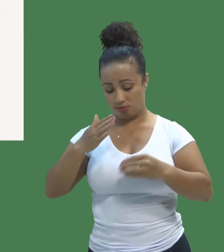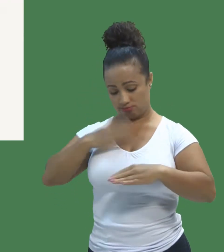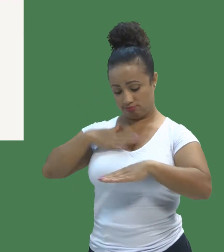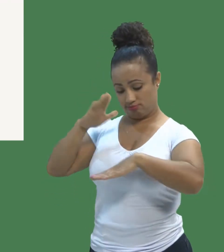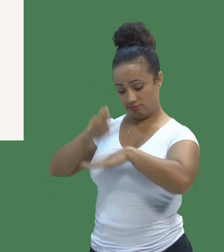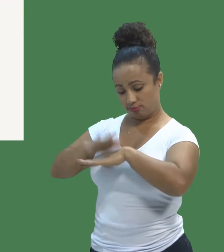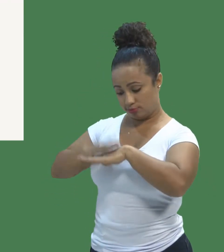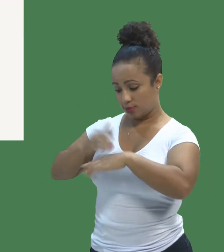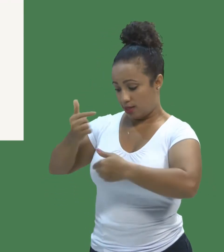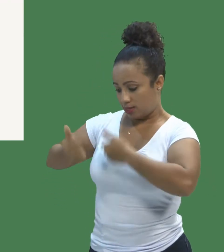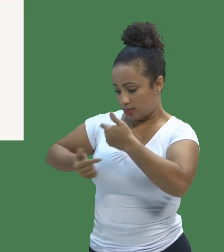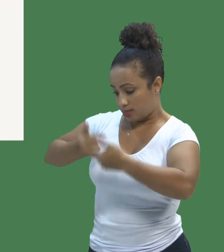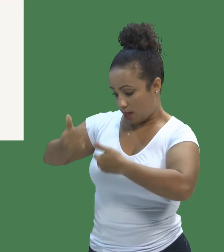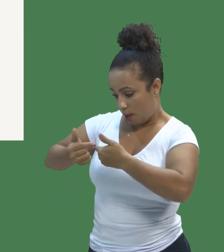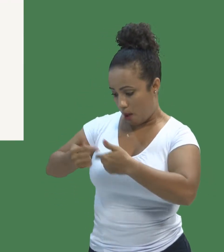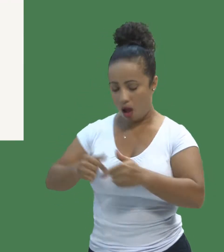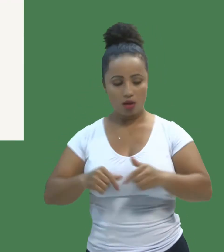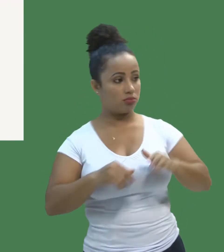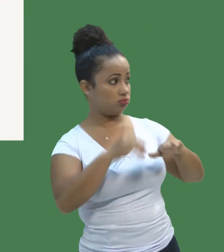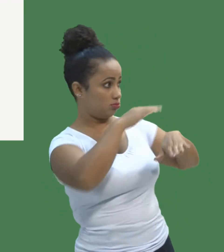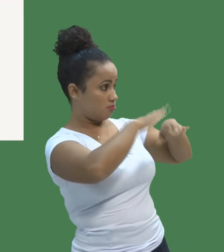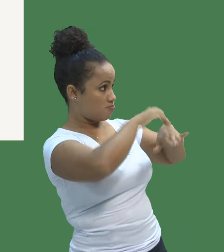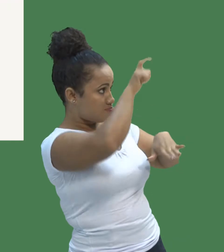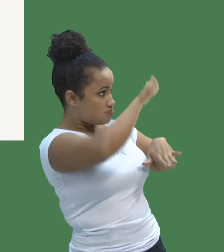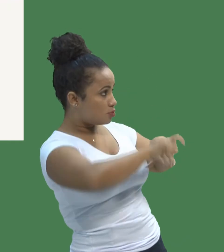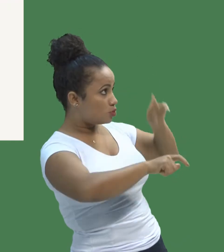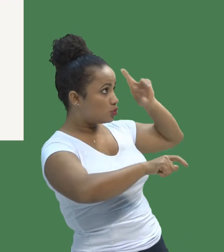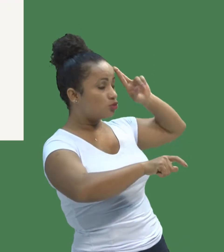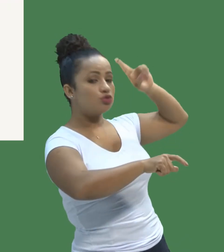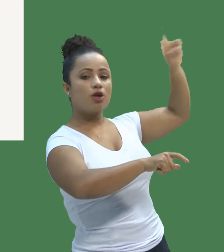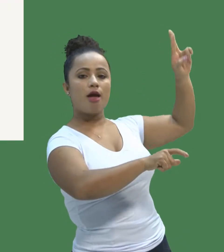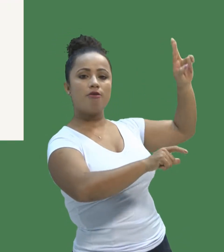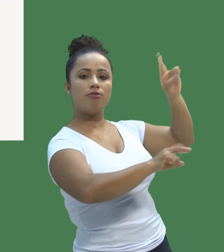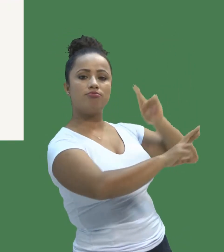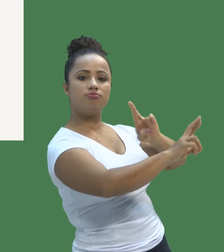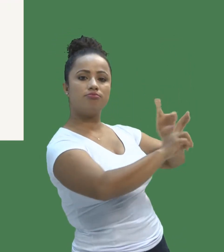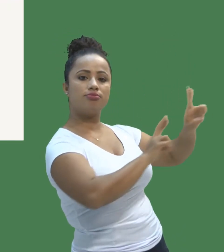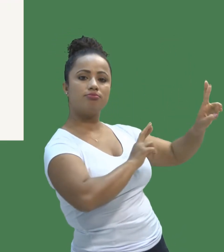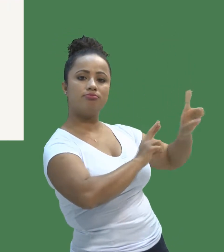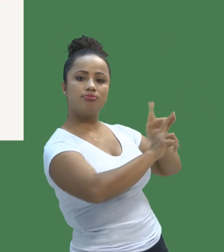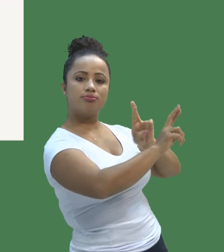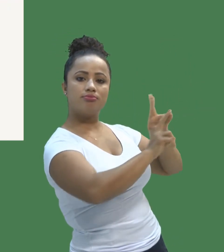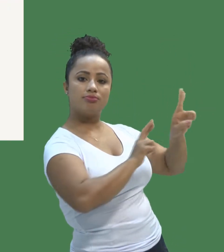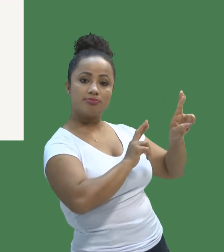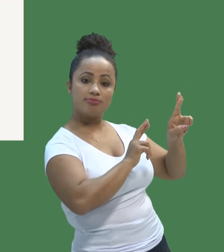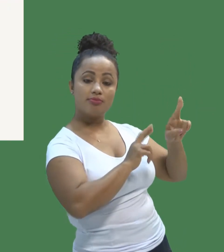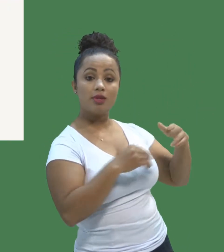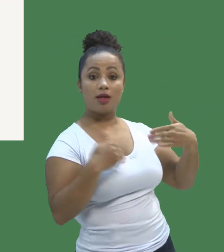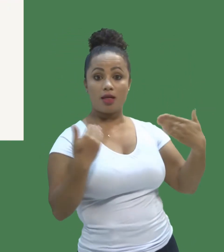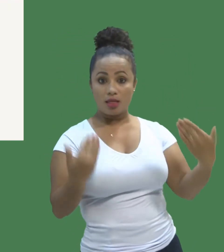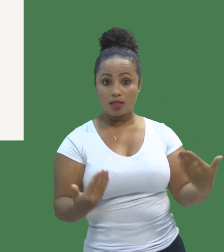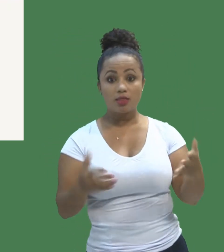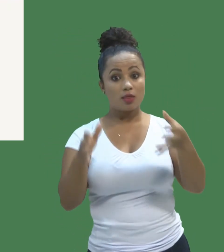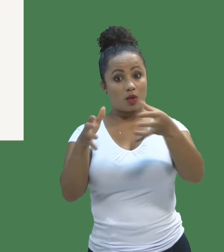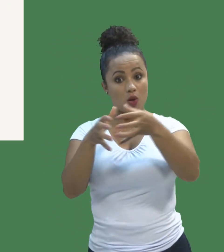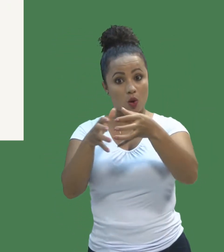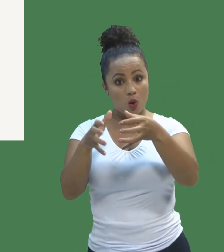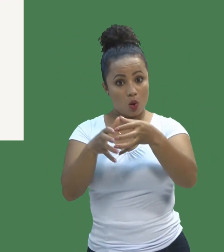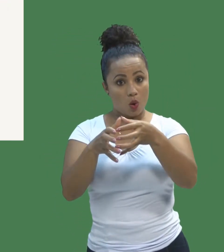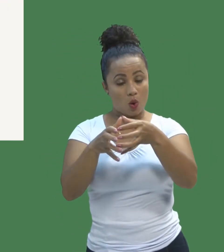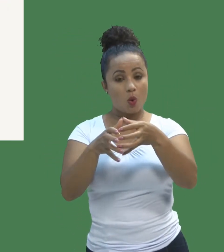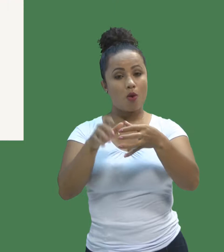os operários, o seu trabalho e as relações de produção que se trava entre